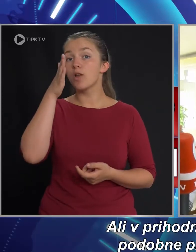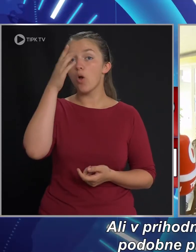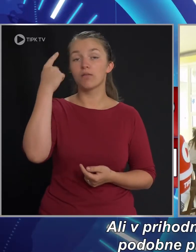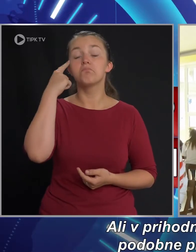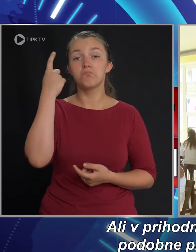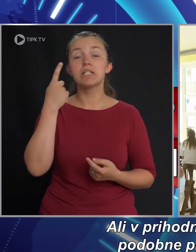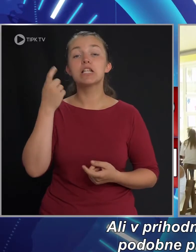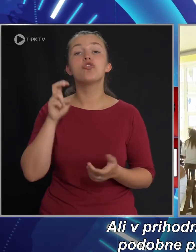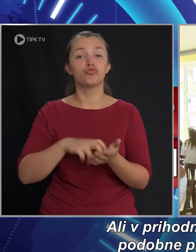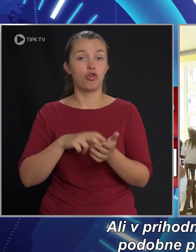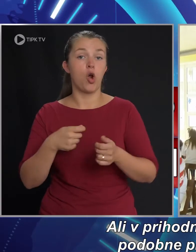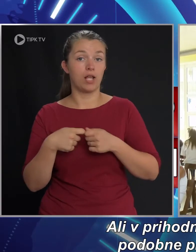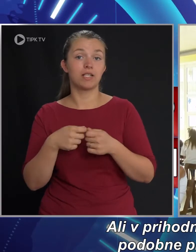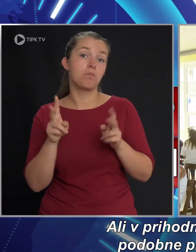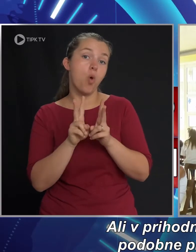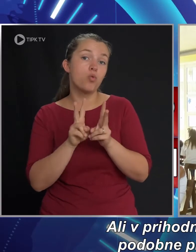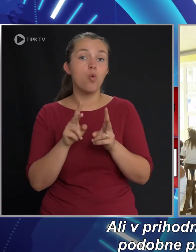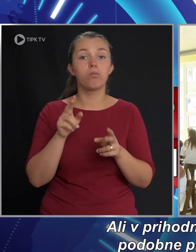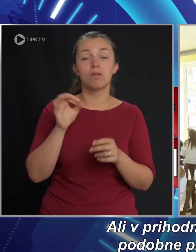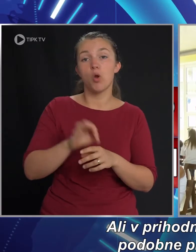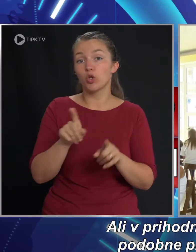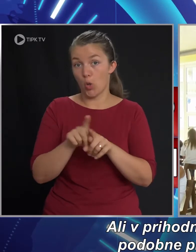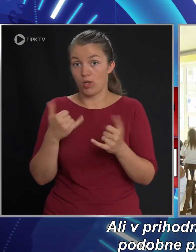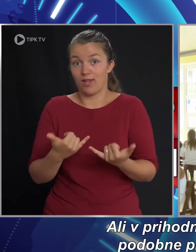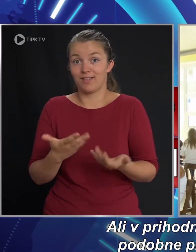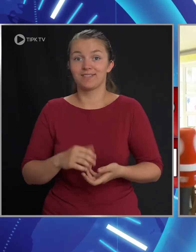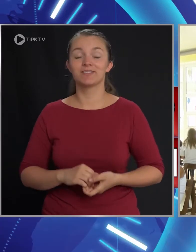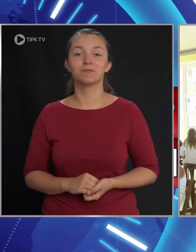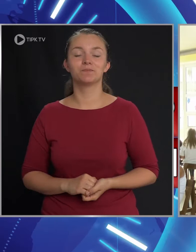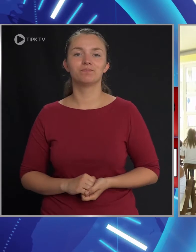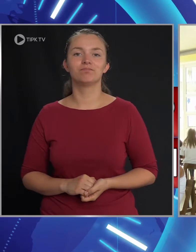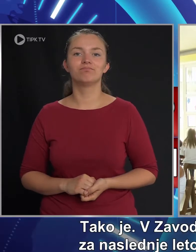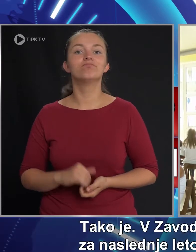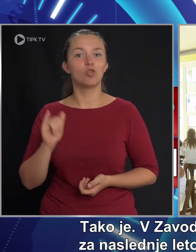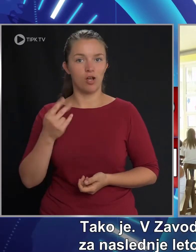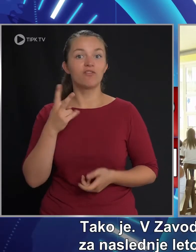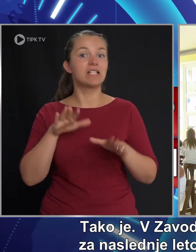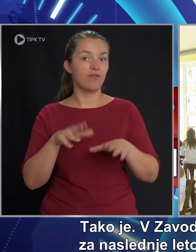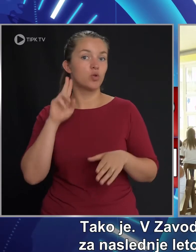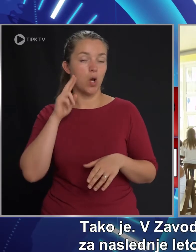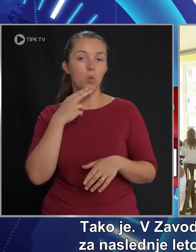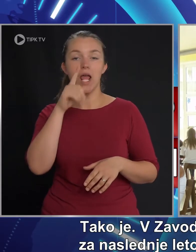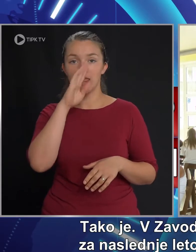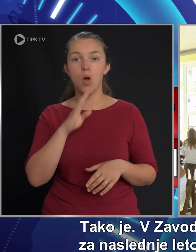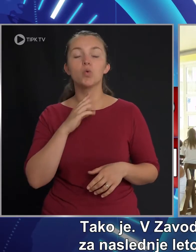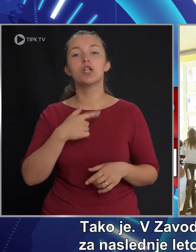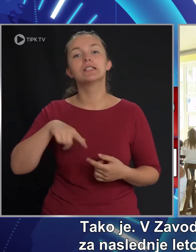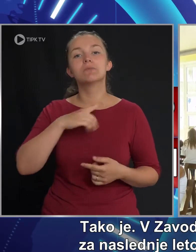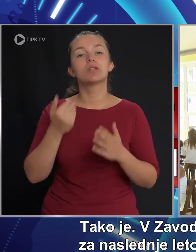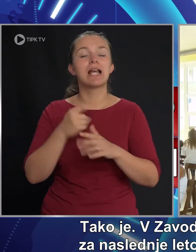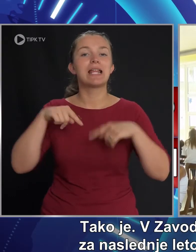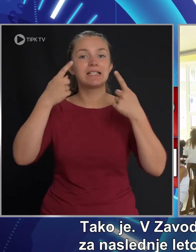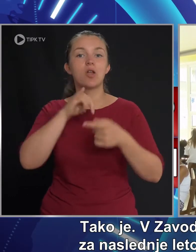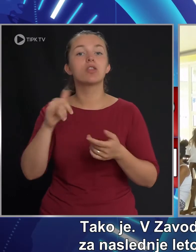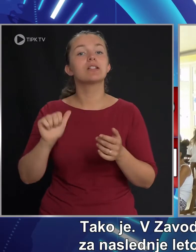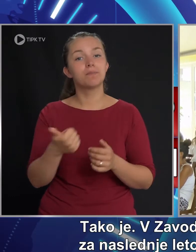Ali v prihodnje mislite še organizirati podobne projekte kot se danes? Tako je, v Zavodu za gluhe in naglušne smo